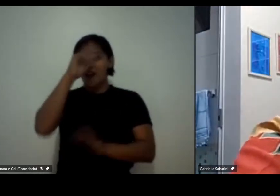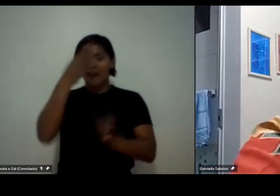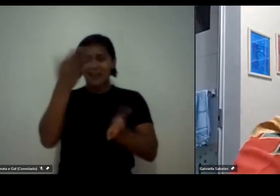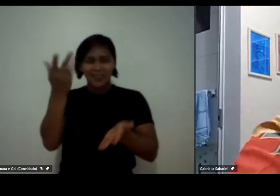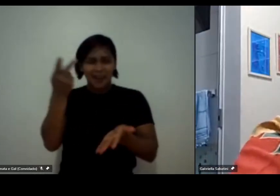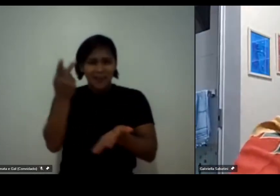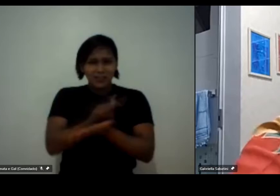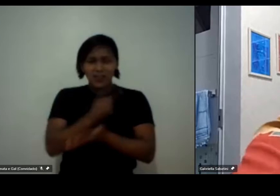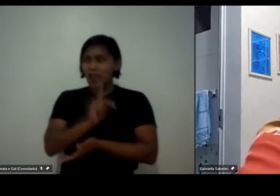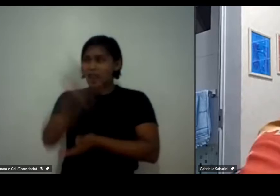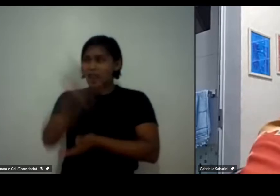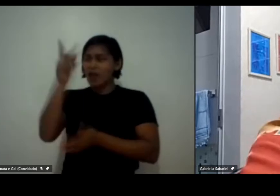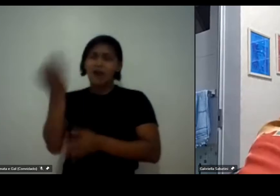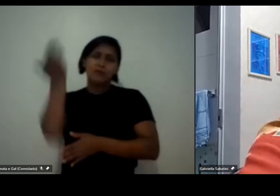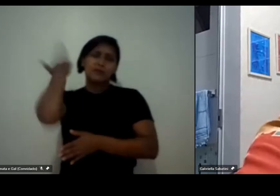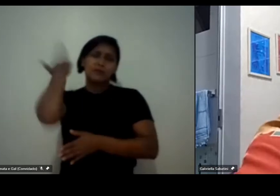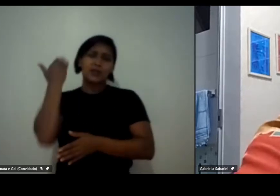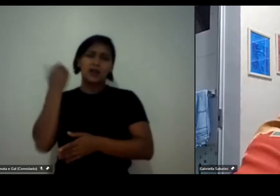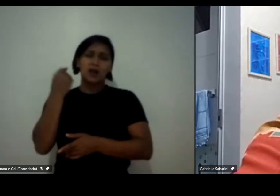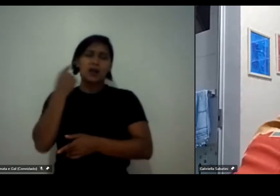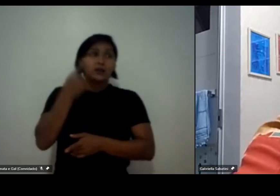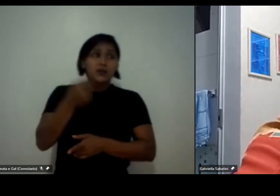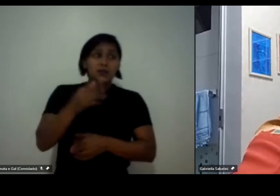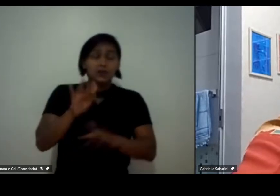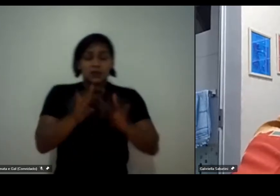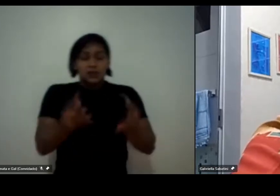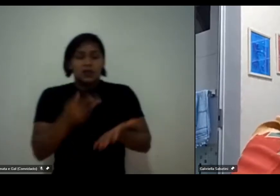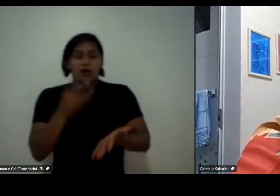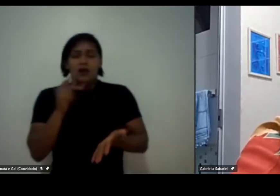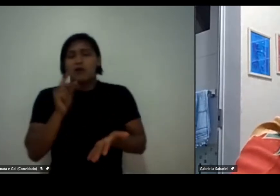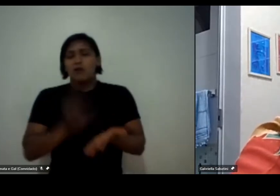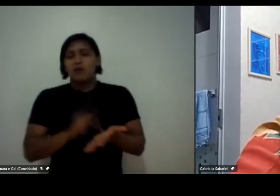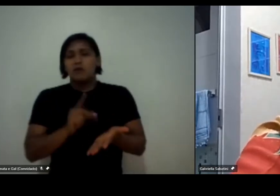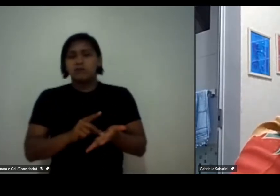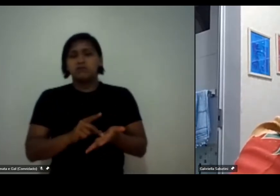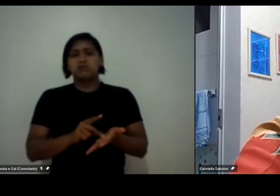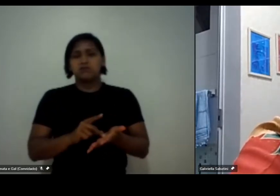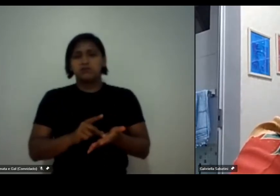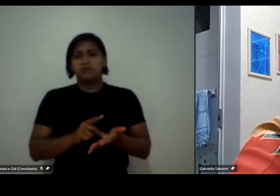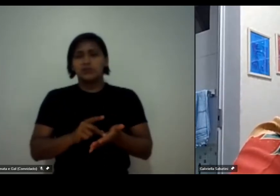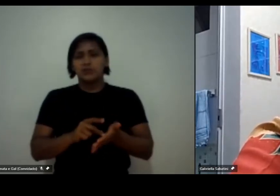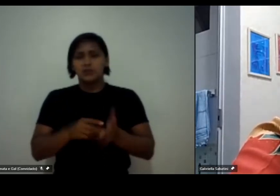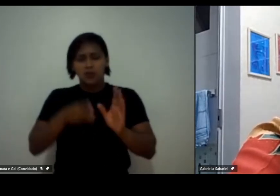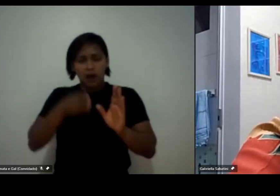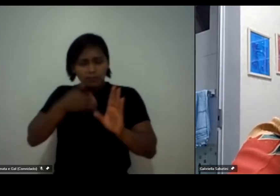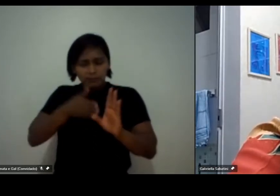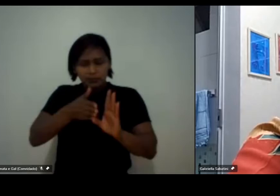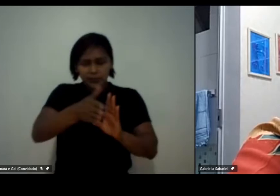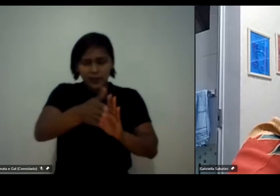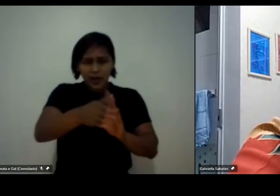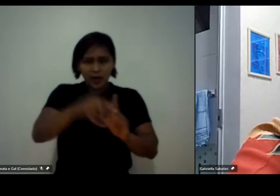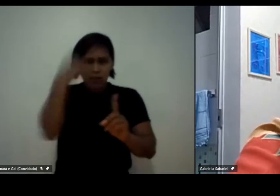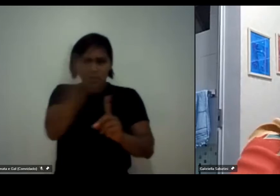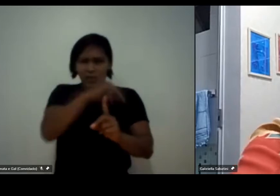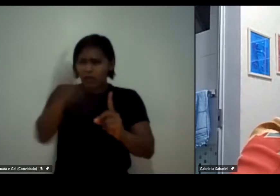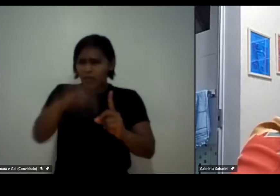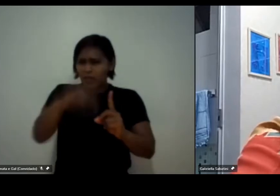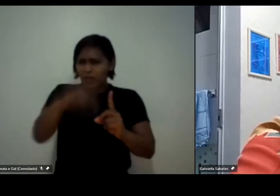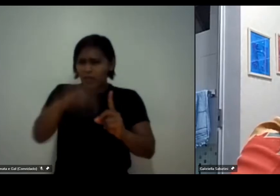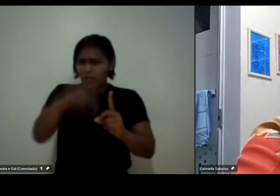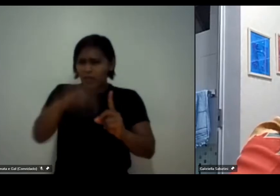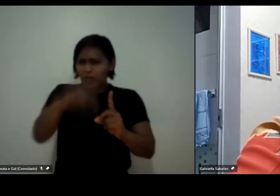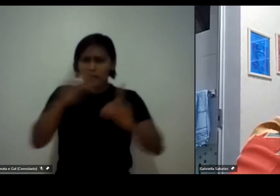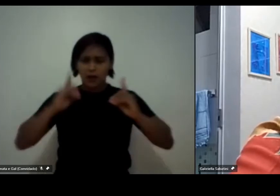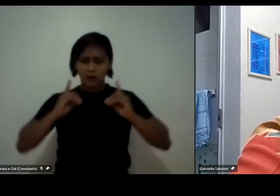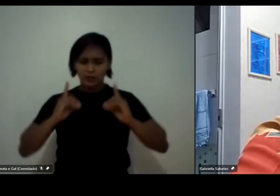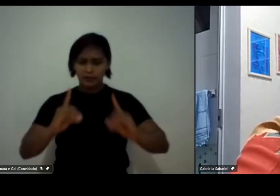sem sorte, passasse por ali enquanto apanhava até o fim do corredor. Coisa de criança sem alma.